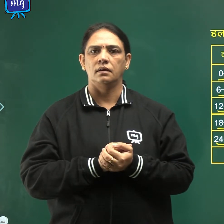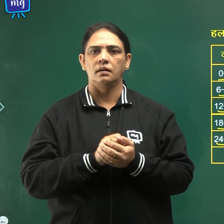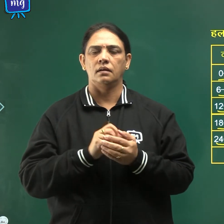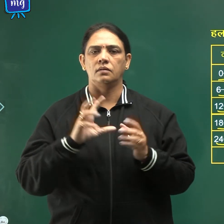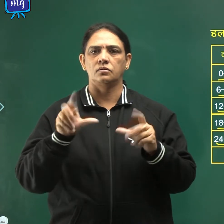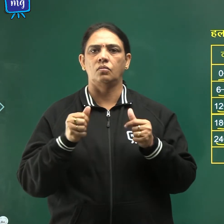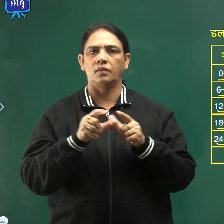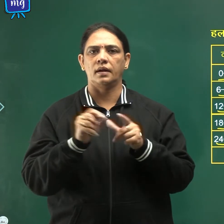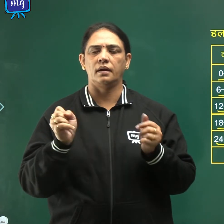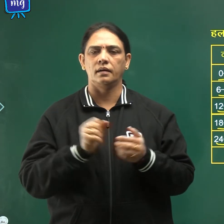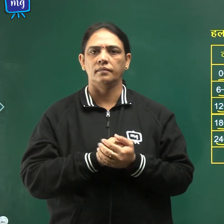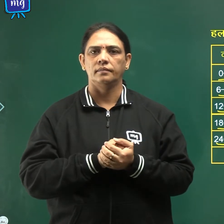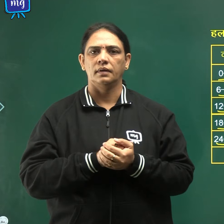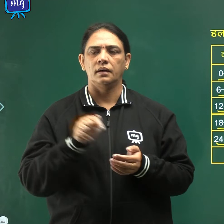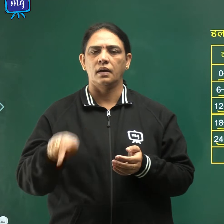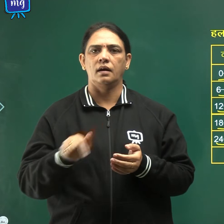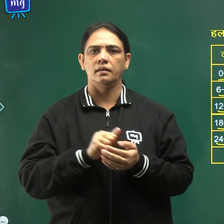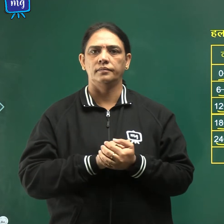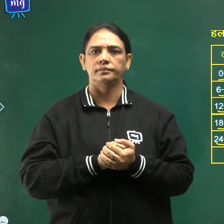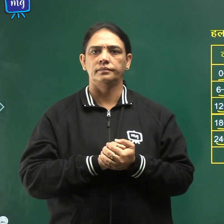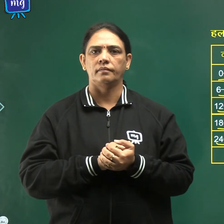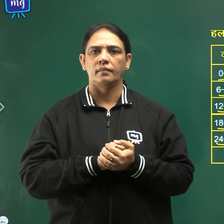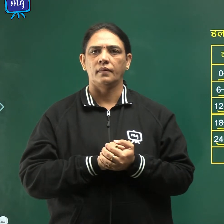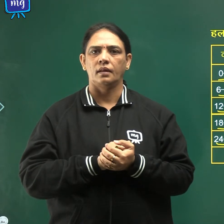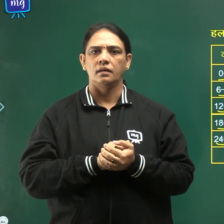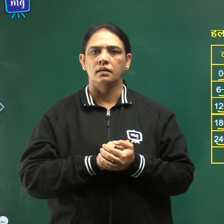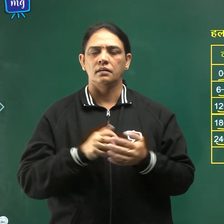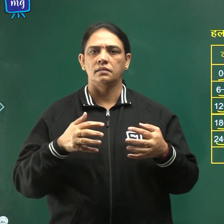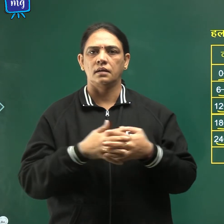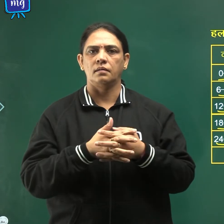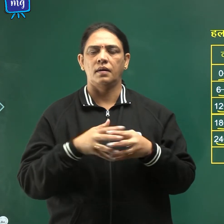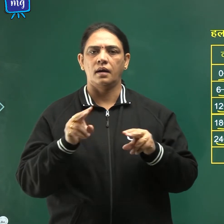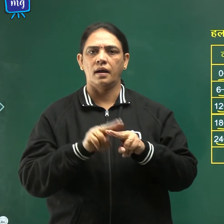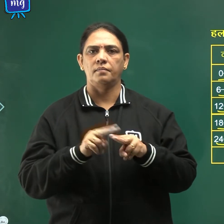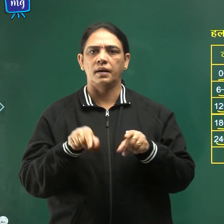निकाल लेंगे। यहाँ सिग्मा एफ बराबर